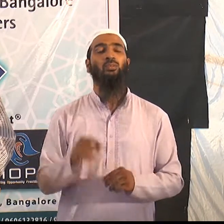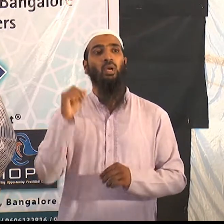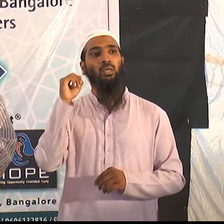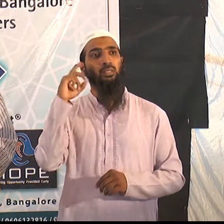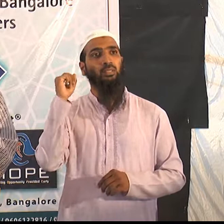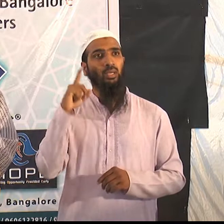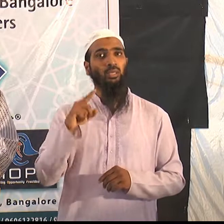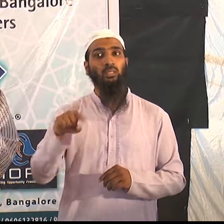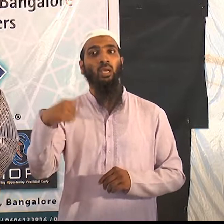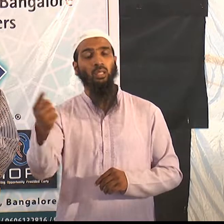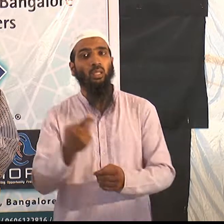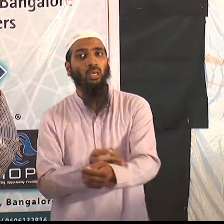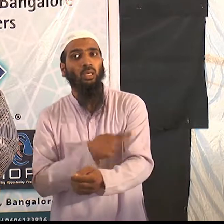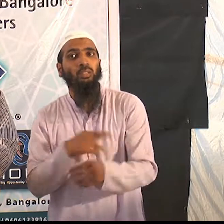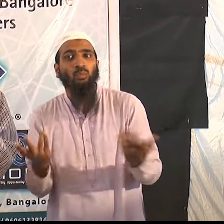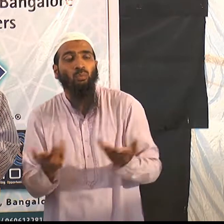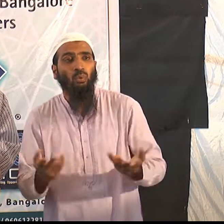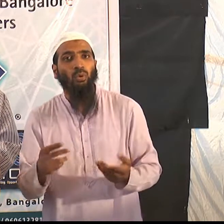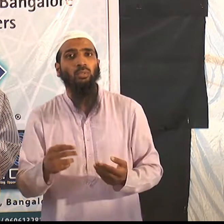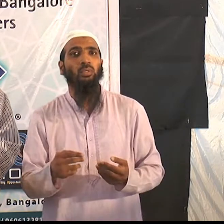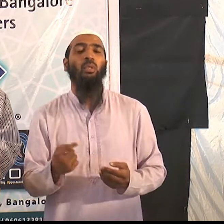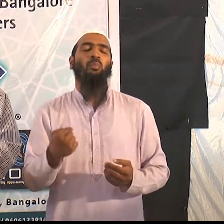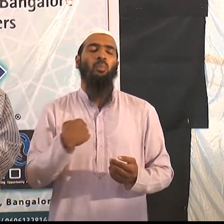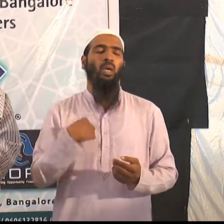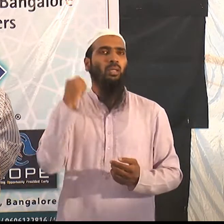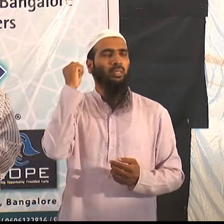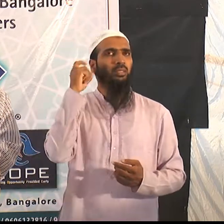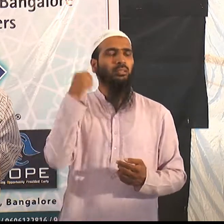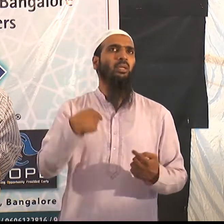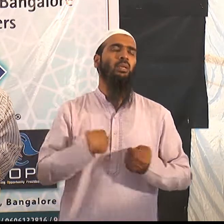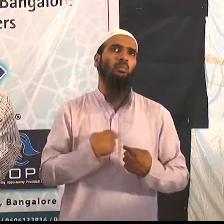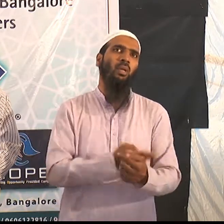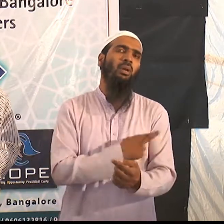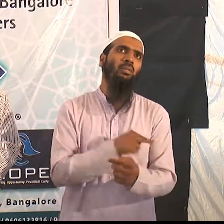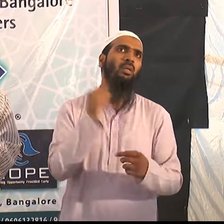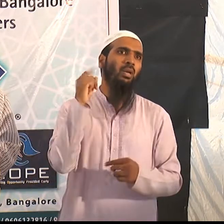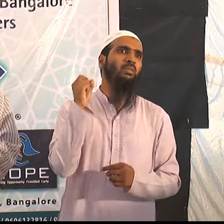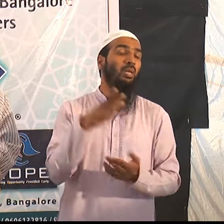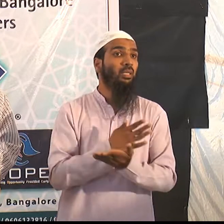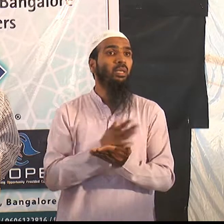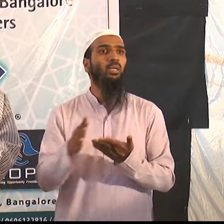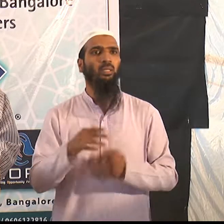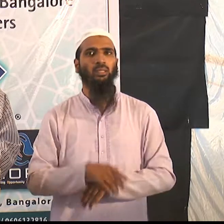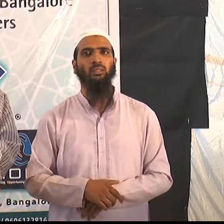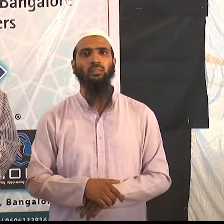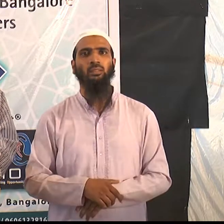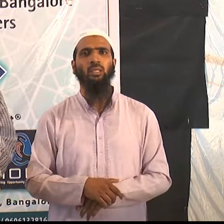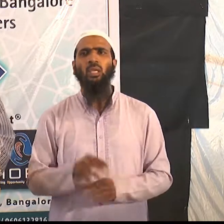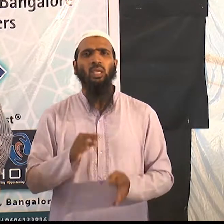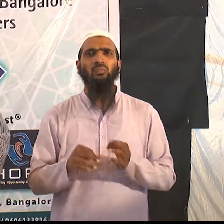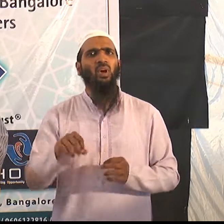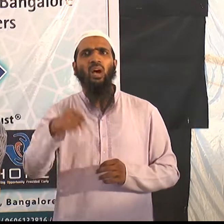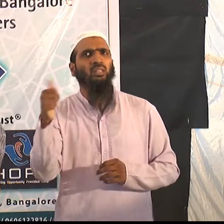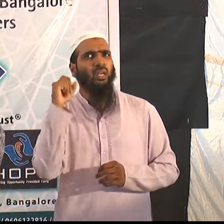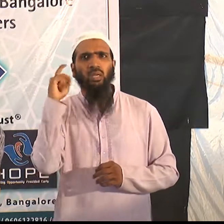hope to establish sympathy. अरे दर्द दिल के वास्ते पैदा किया इंसान को, दर्द